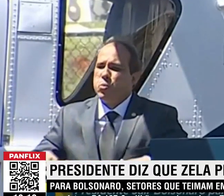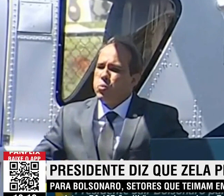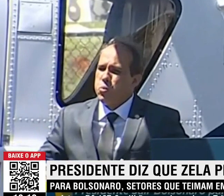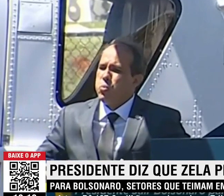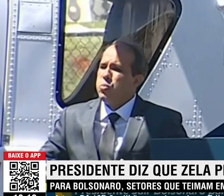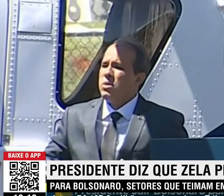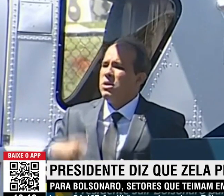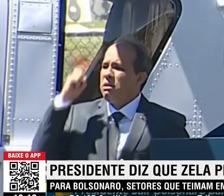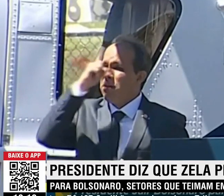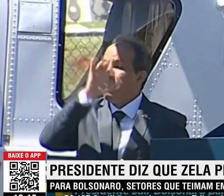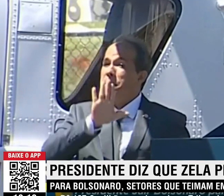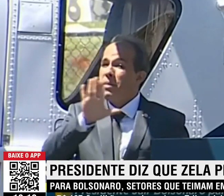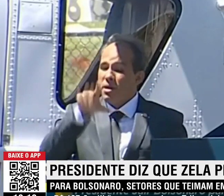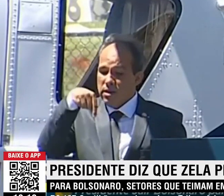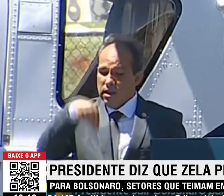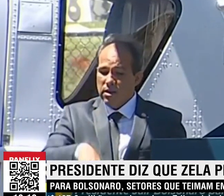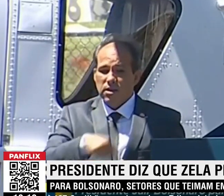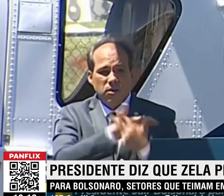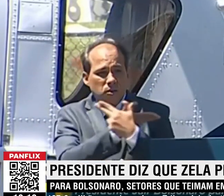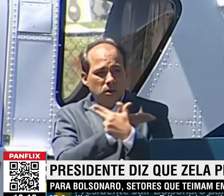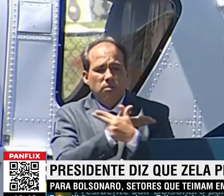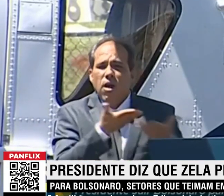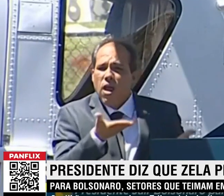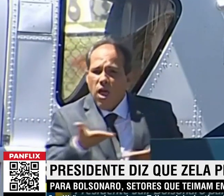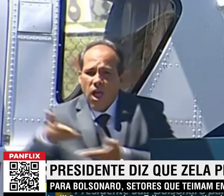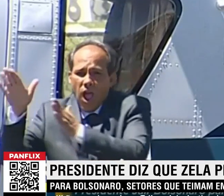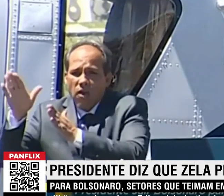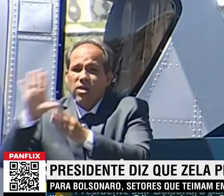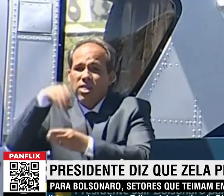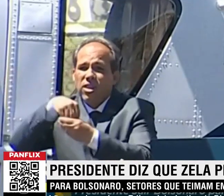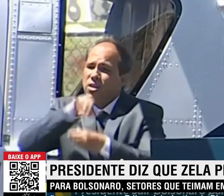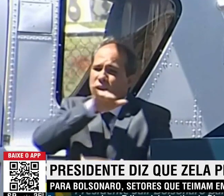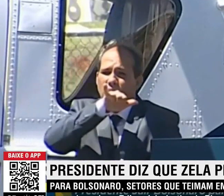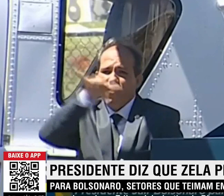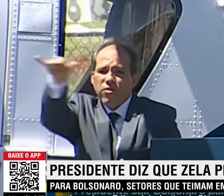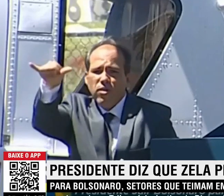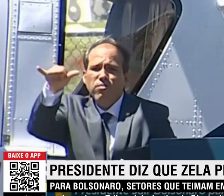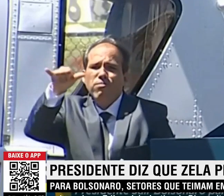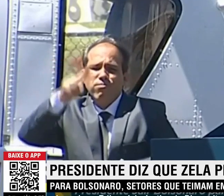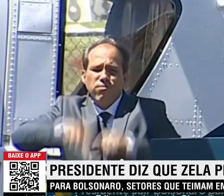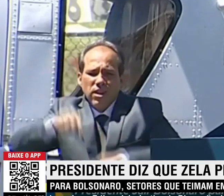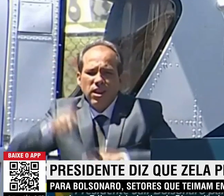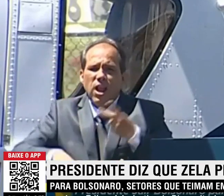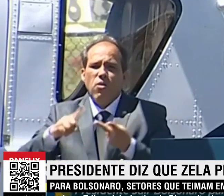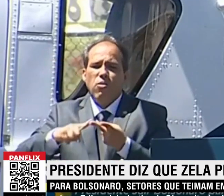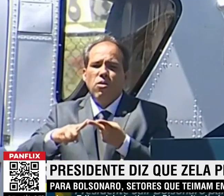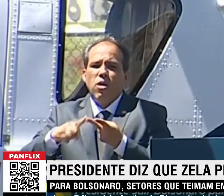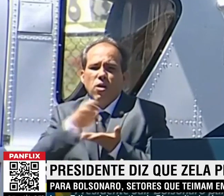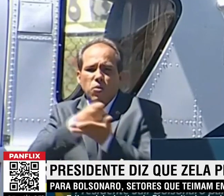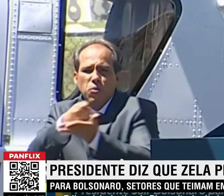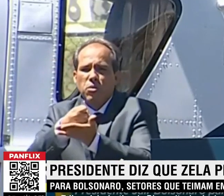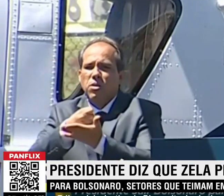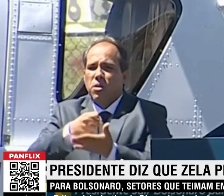E a nossa Força Aérea, transportando em suas asas meios, materiais